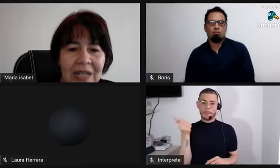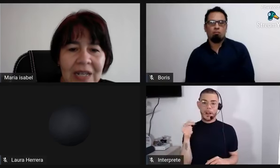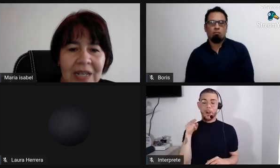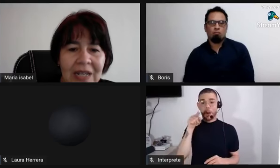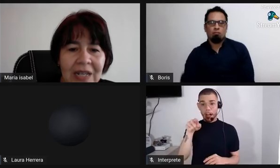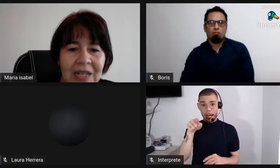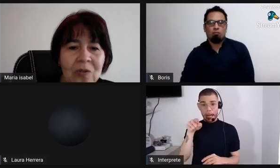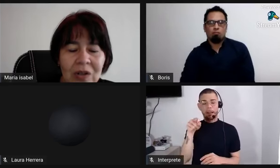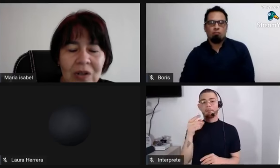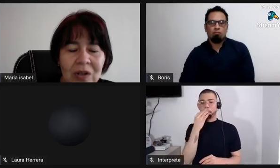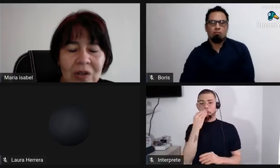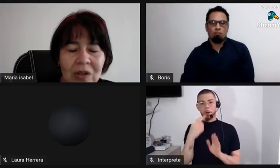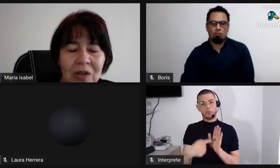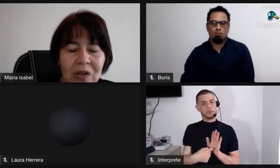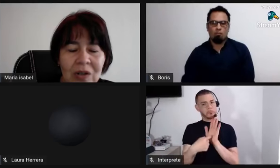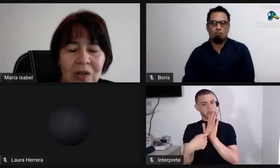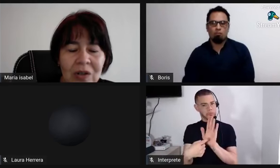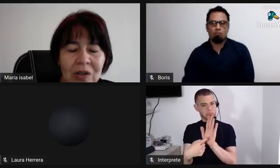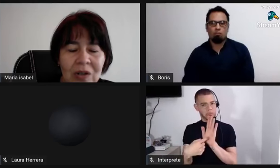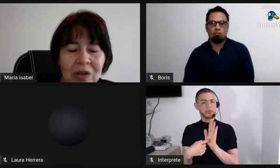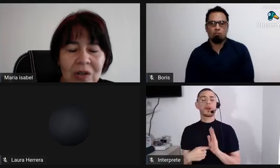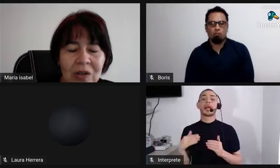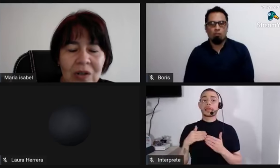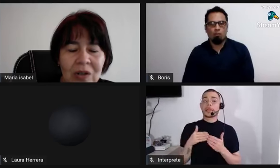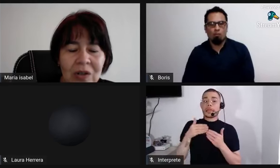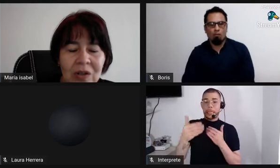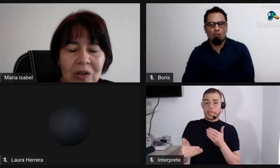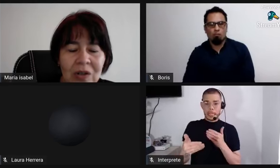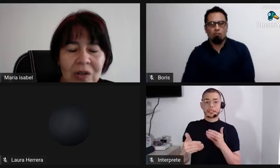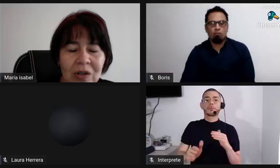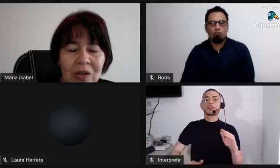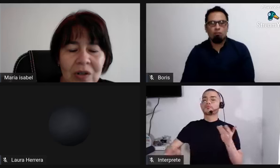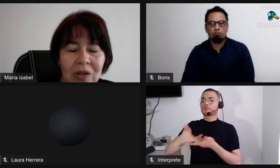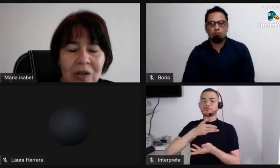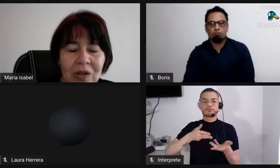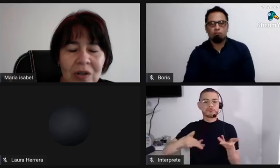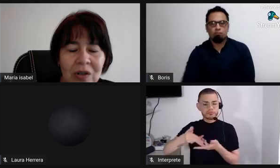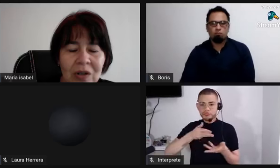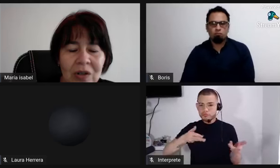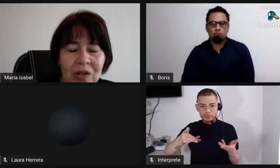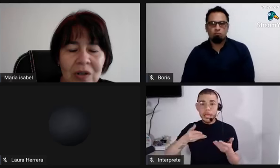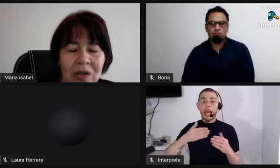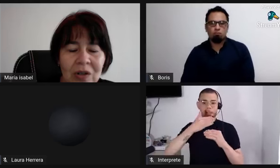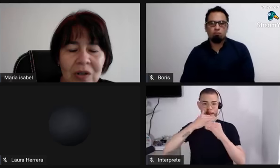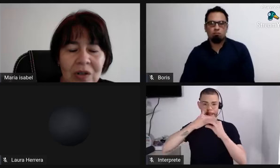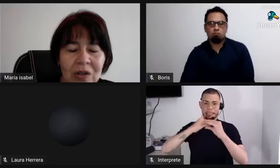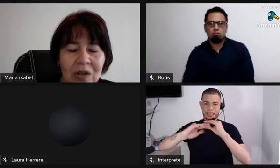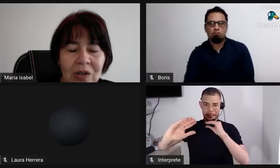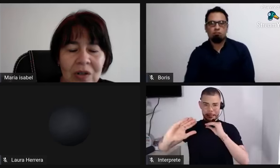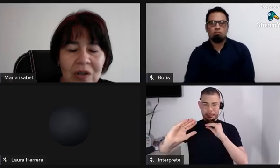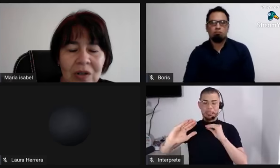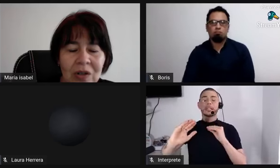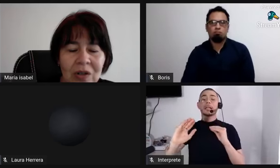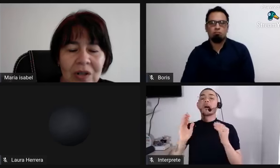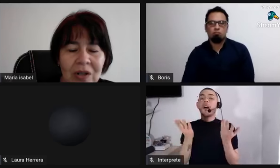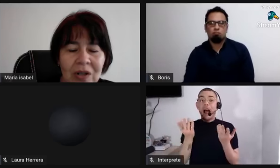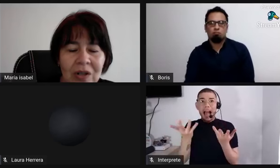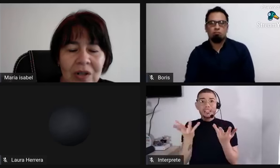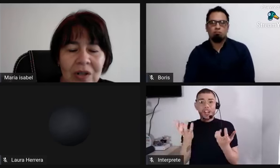y luego compartimos el enlace para que puedan entrar a hacer las preguntas en vivo. También tenemos